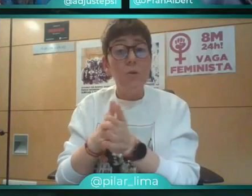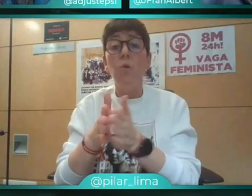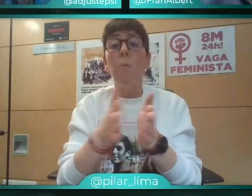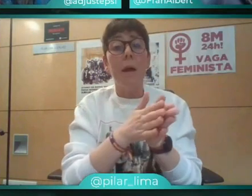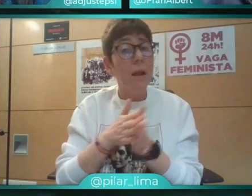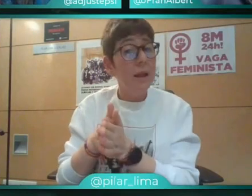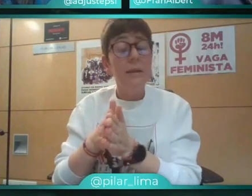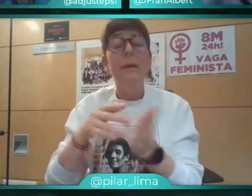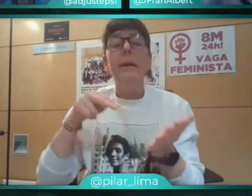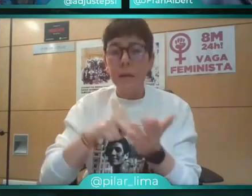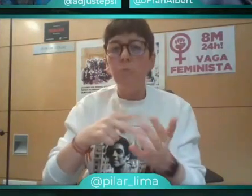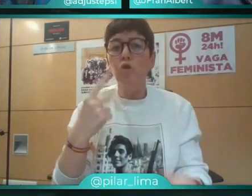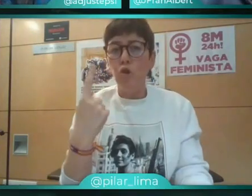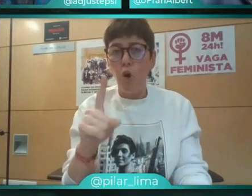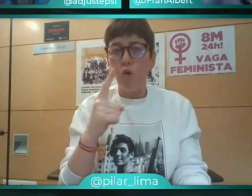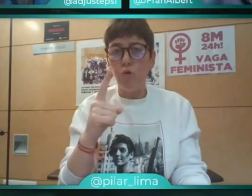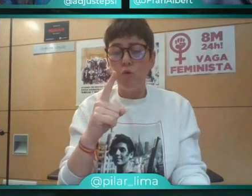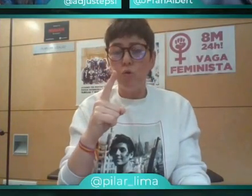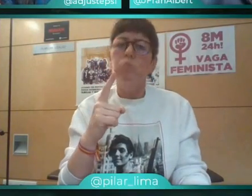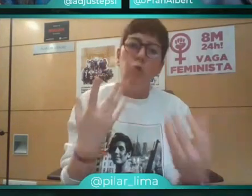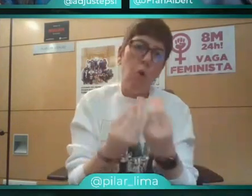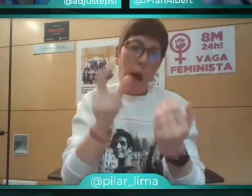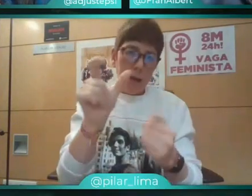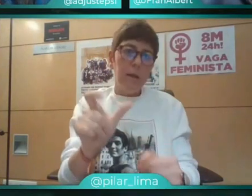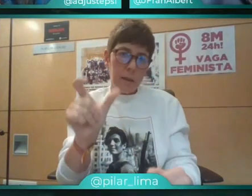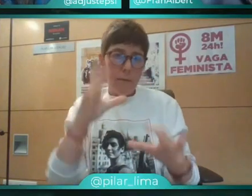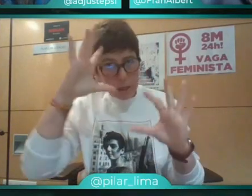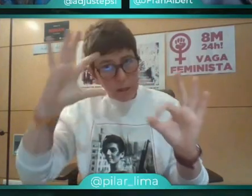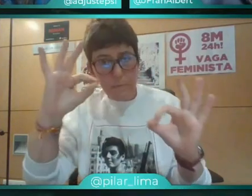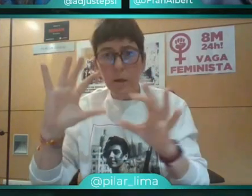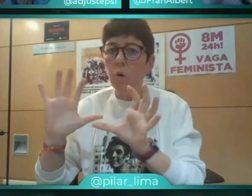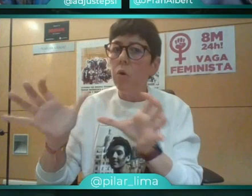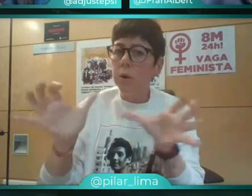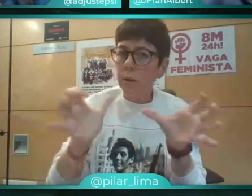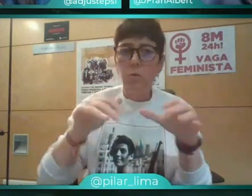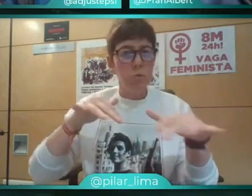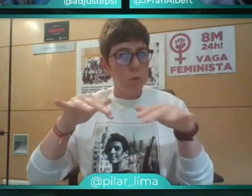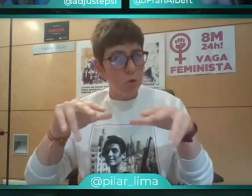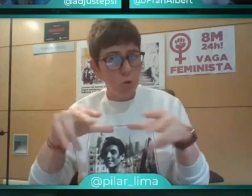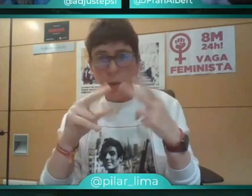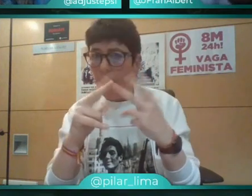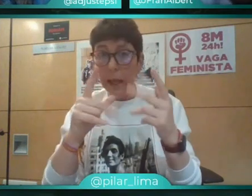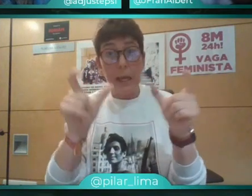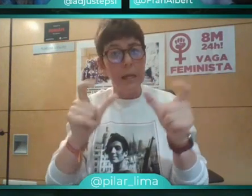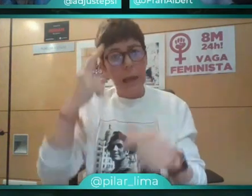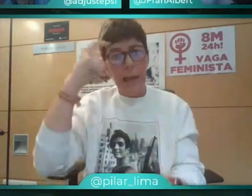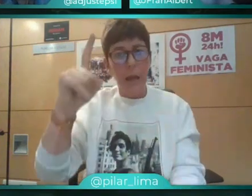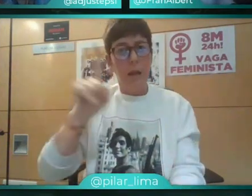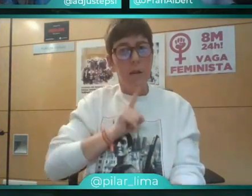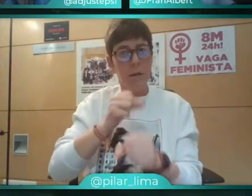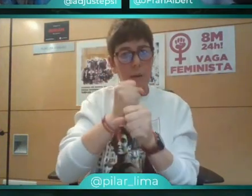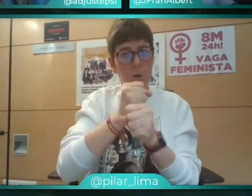y siempre decimos compañeros y compañeras es que nos sentimos solos tenemos a la gente a la gente a los colectivos sociales